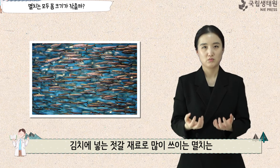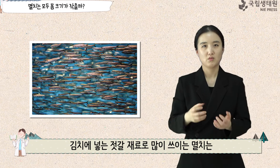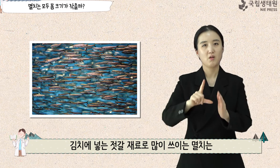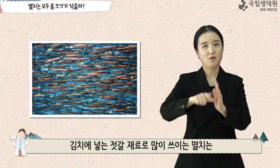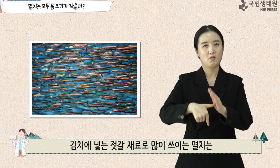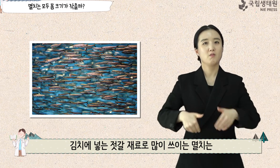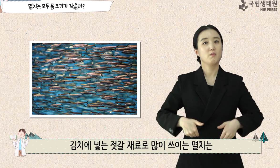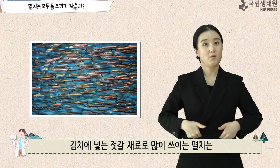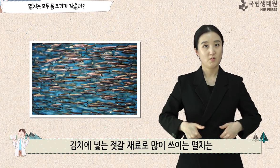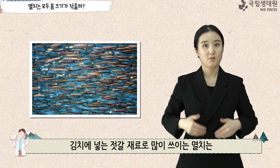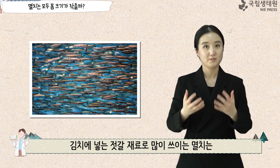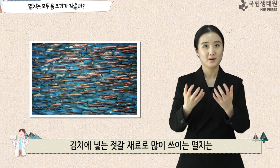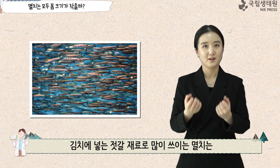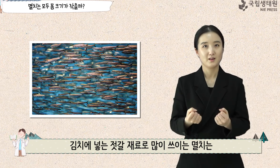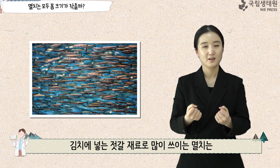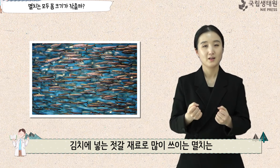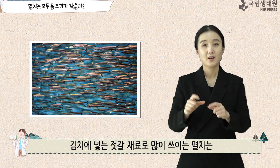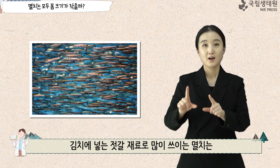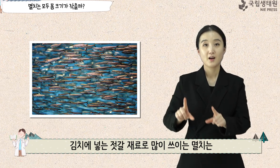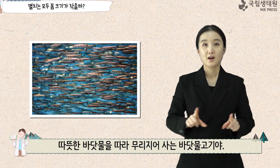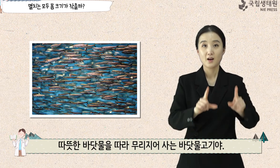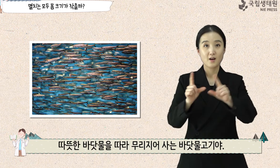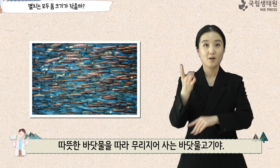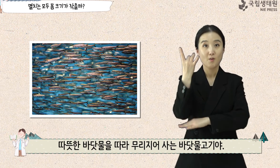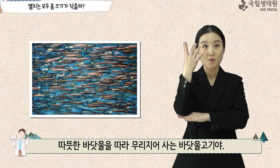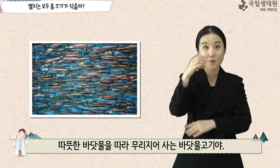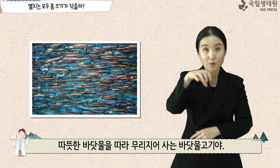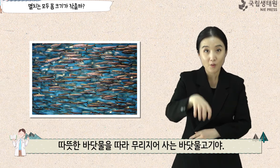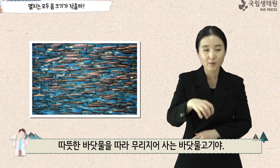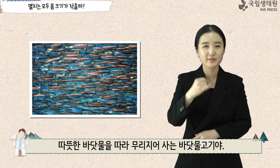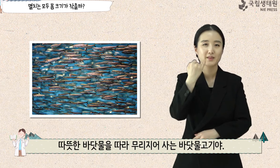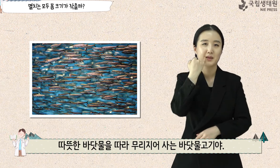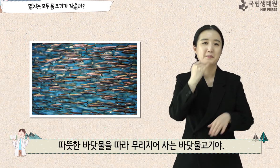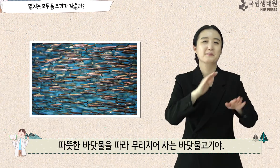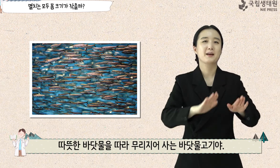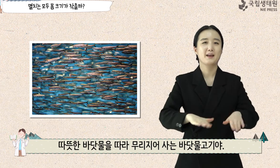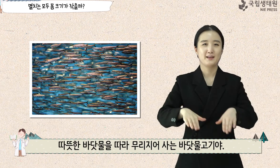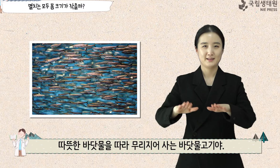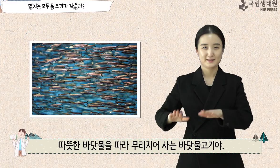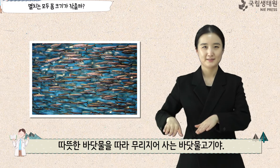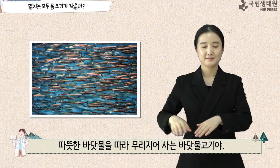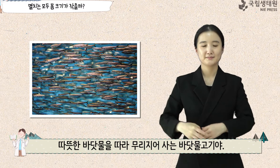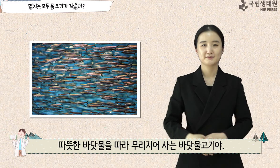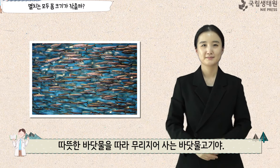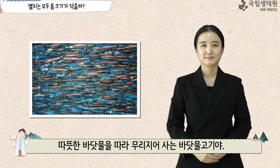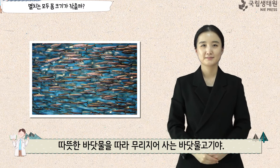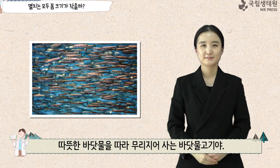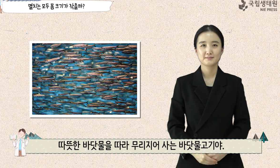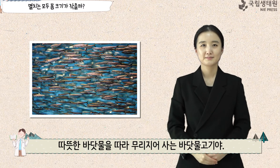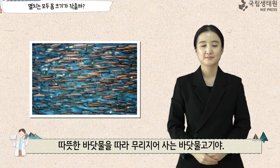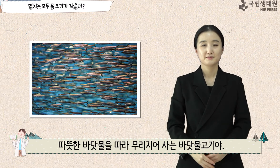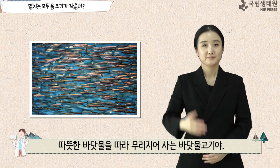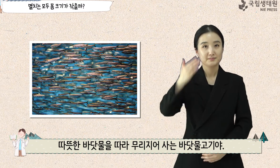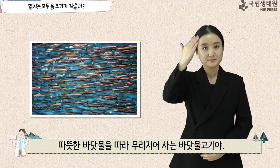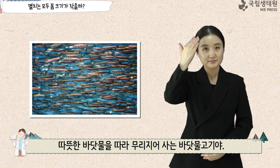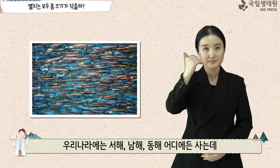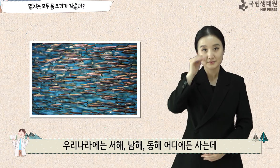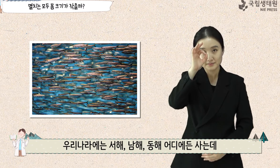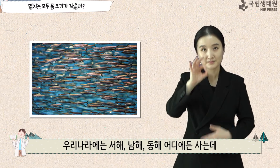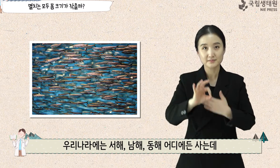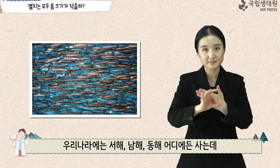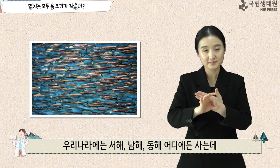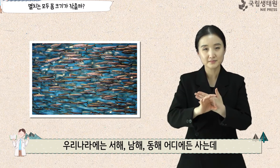젓갈 재료로 많이 쓰이는 멸치는 따뜻한 바닷물을 따라 물이 지어 사는 바닷물고기야.